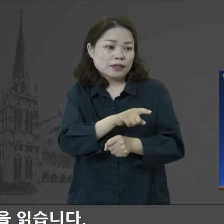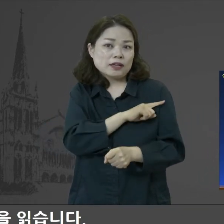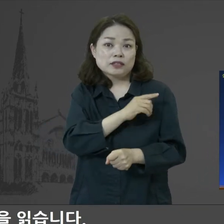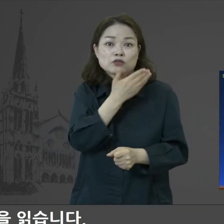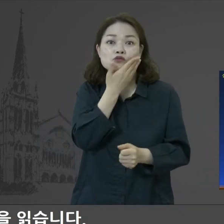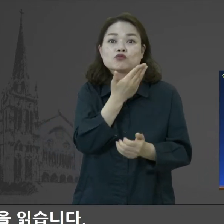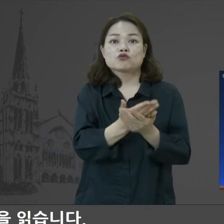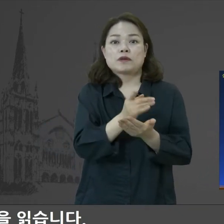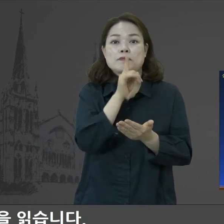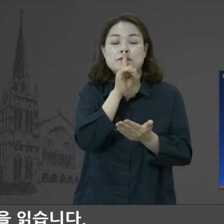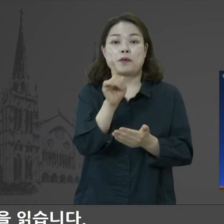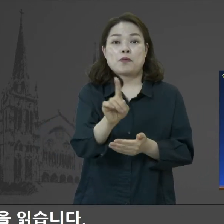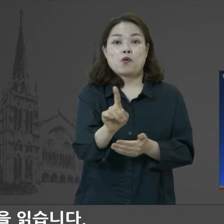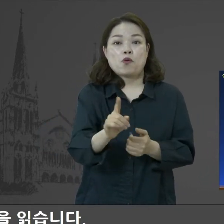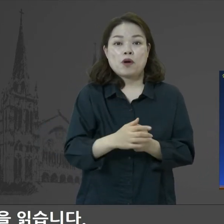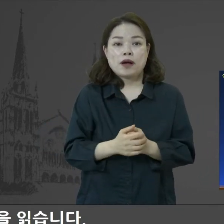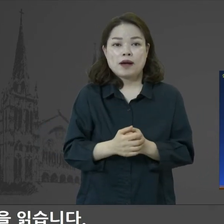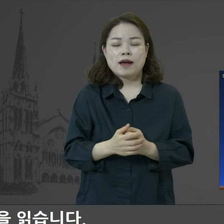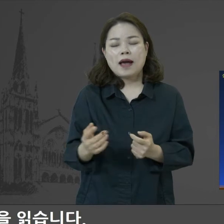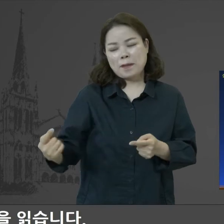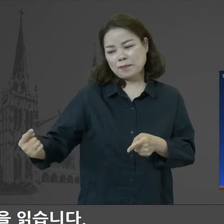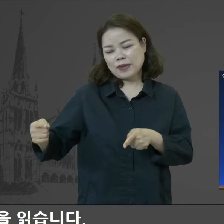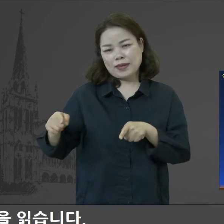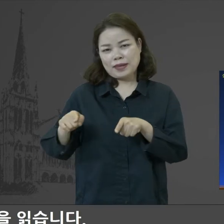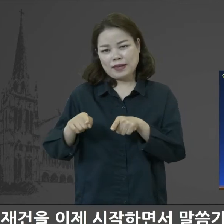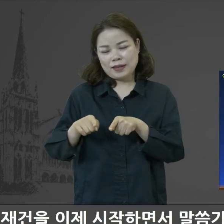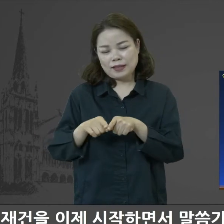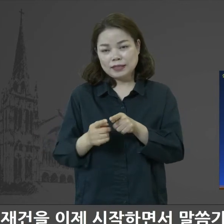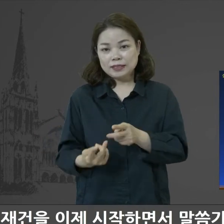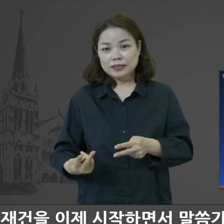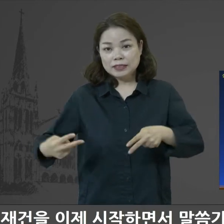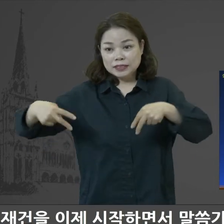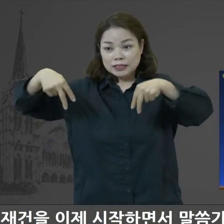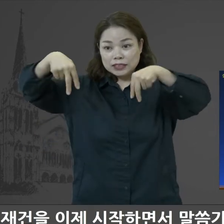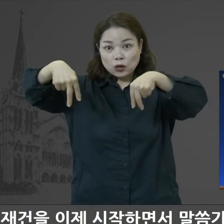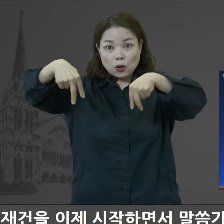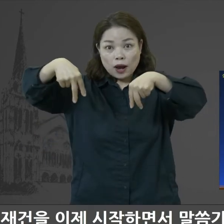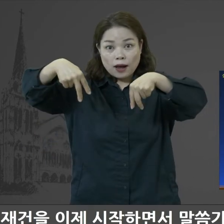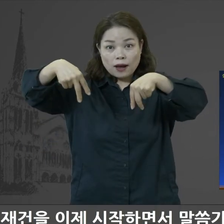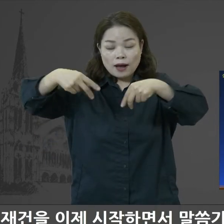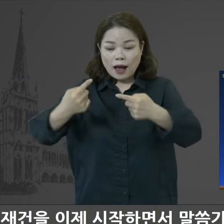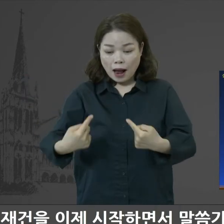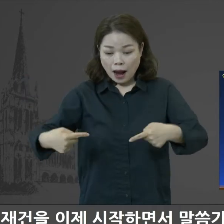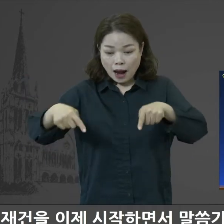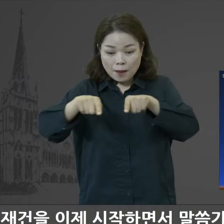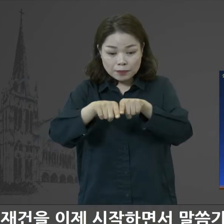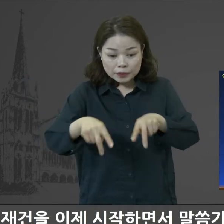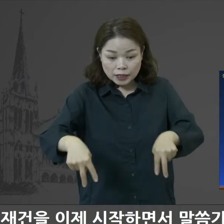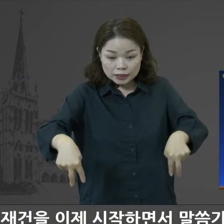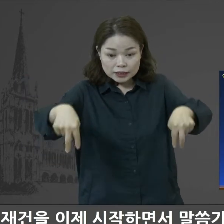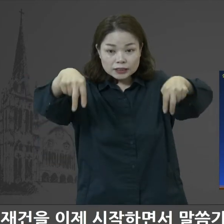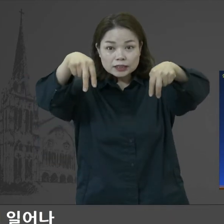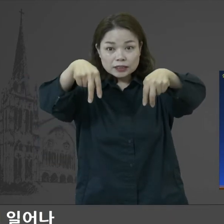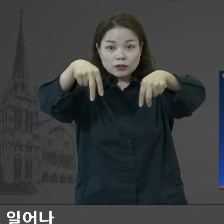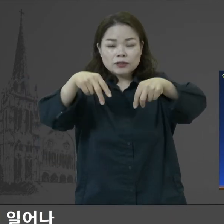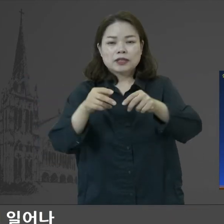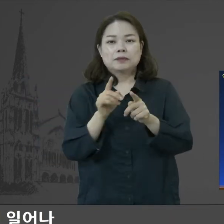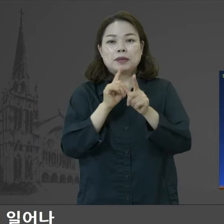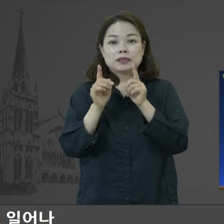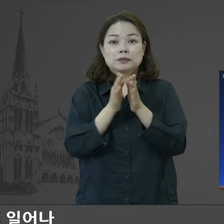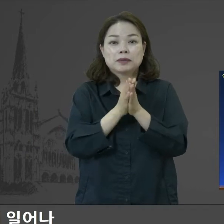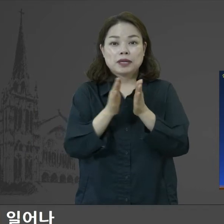말씀이 나옵니다. 뭘까요? 함께 일어나. 함께 일어났다. 여러분, 이 말씀을